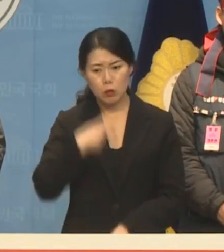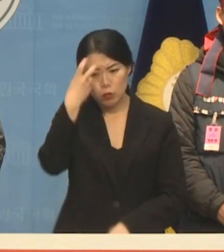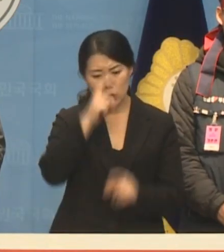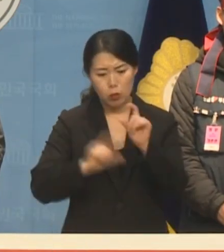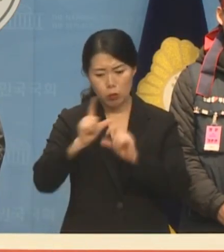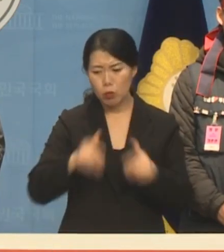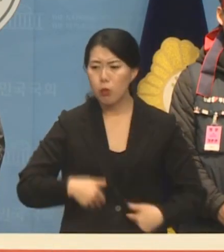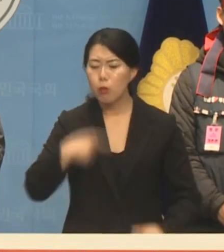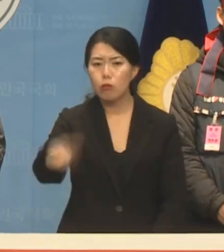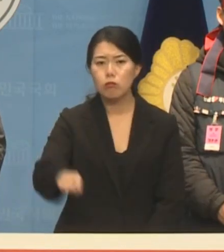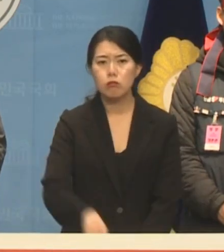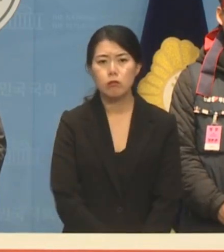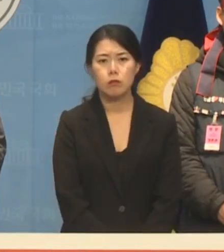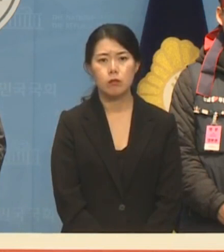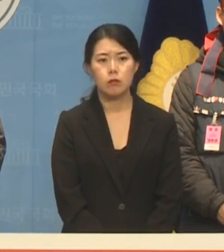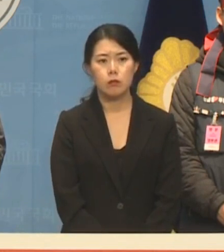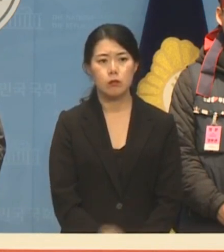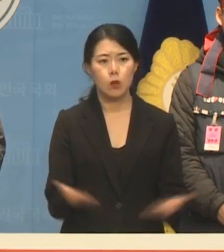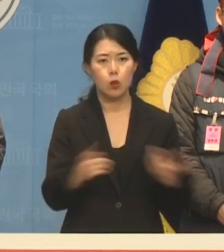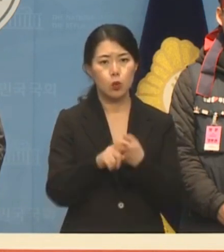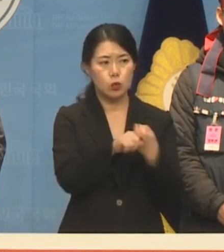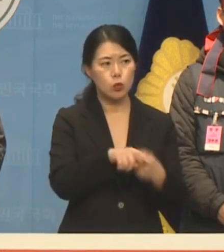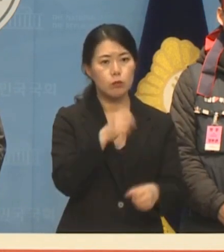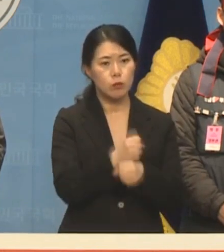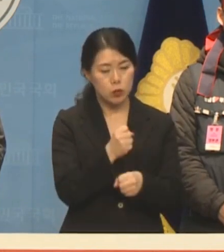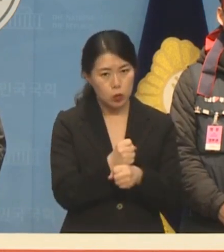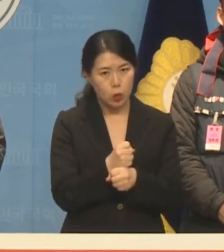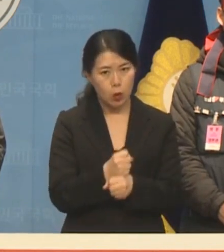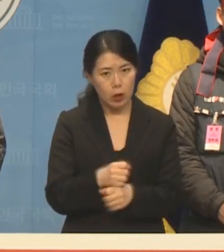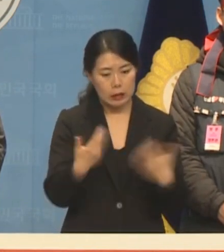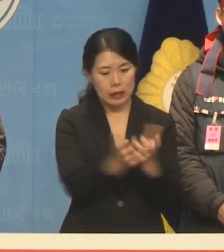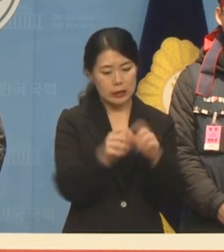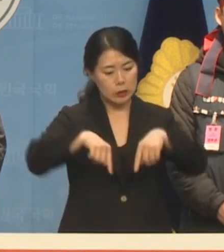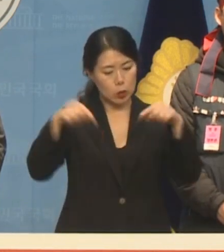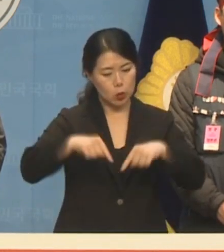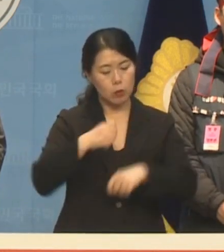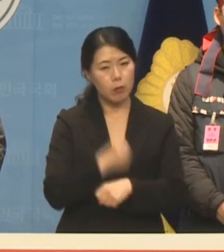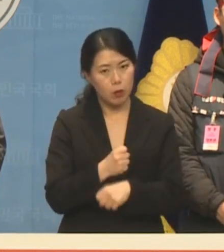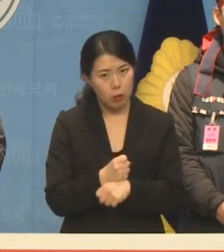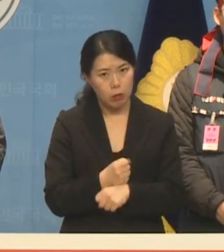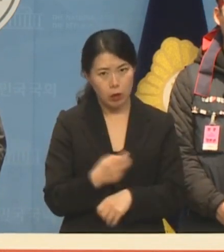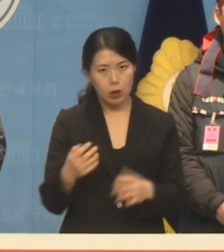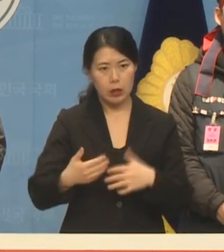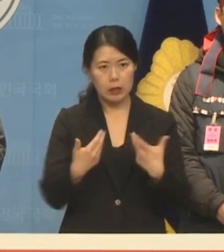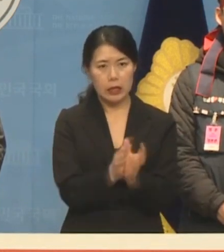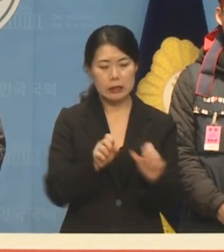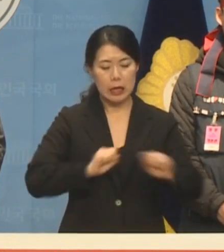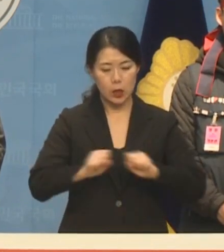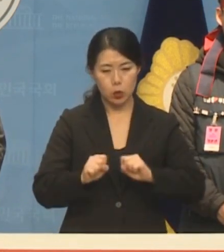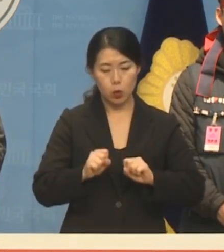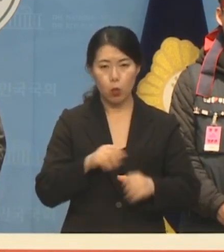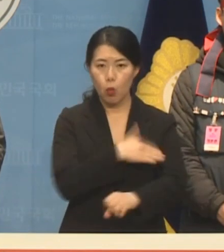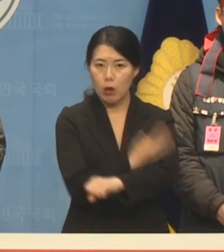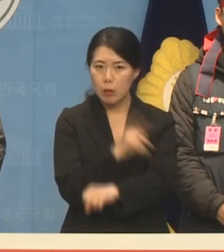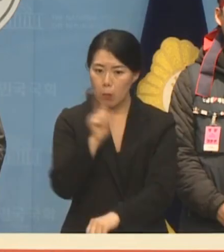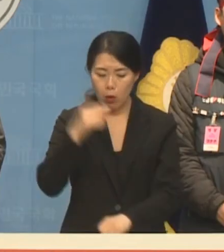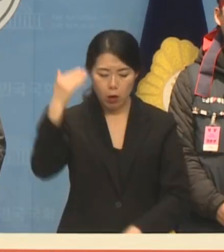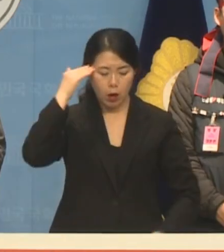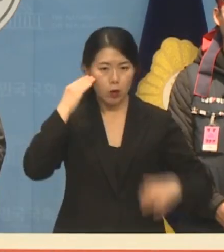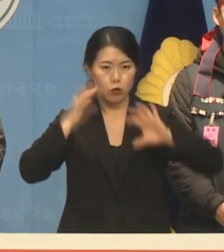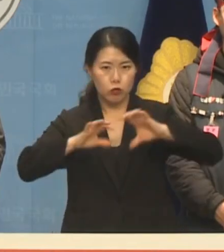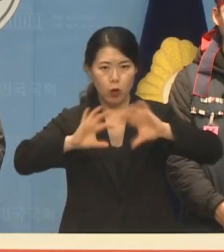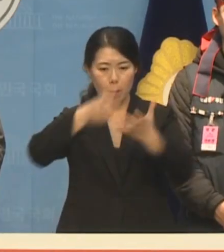더 필요한가? 노조를 만들고 단체 교섭을 하고 단체 행동을 할 수 있는 권리는